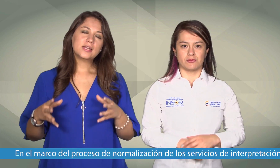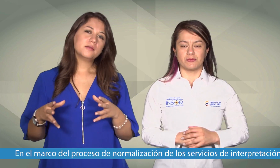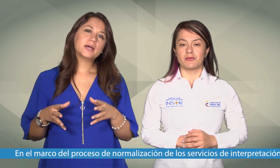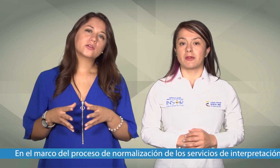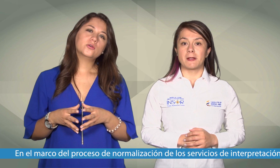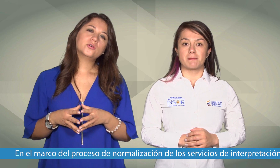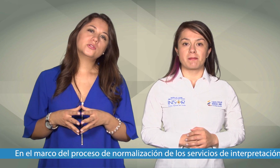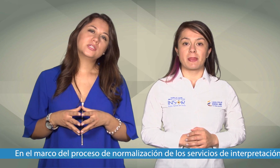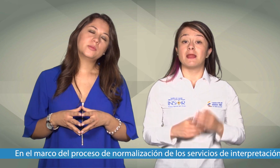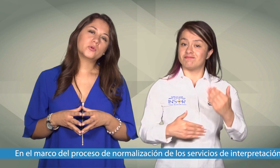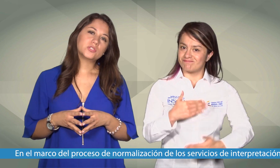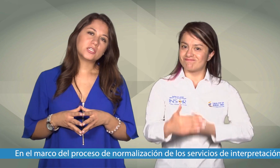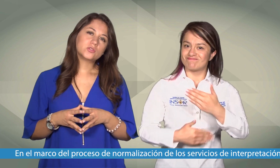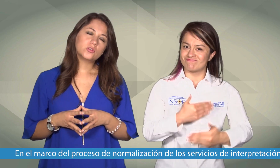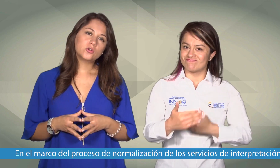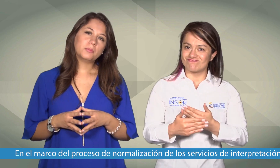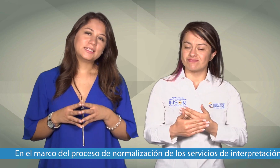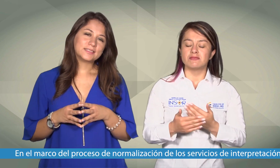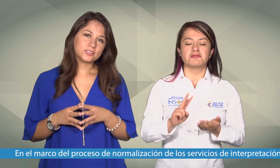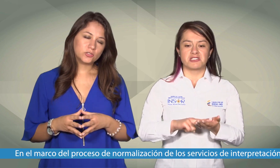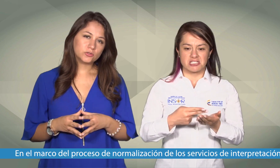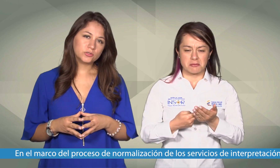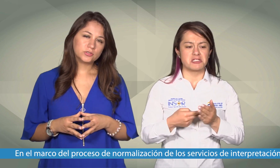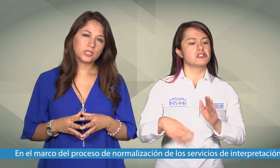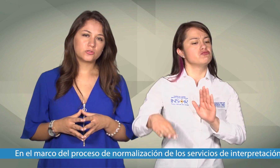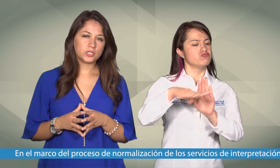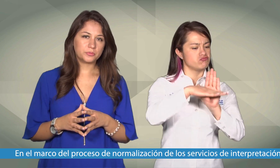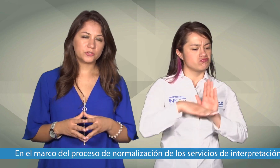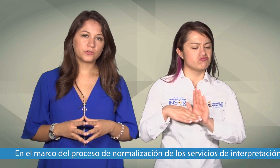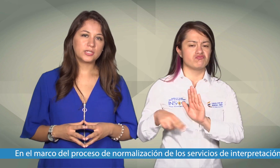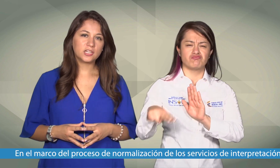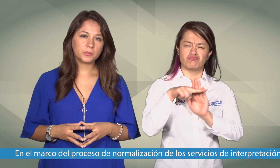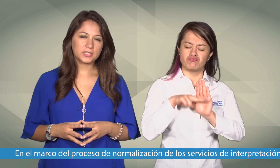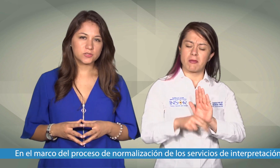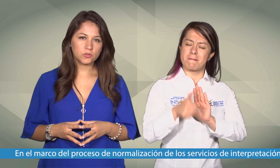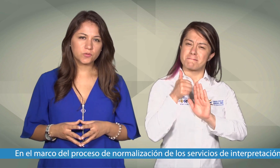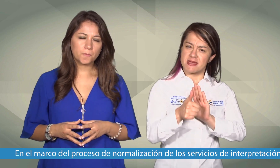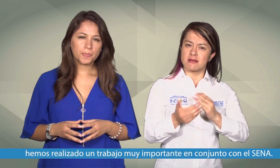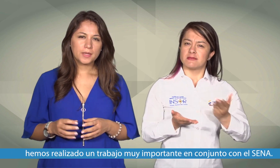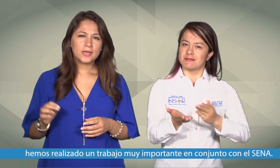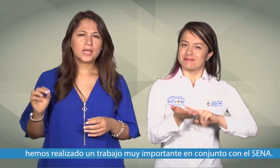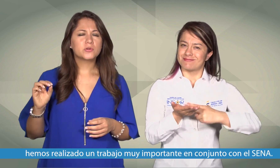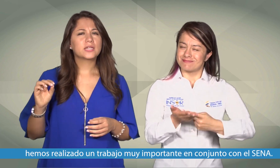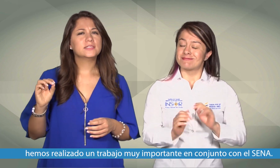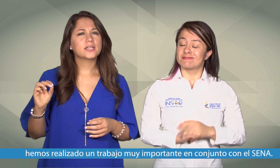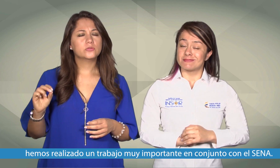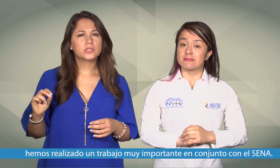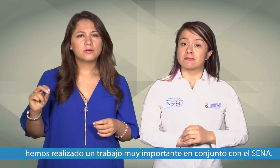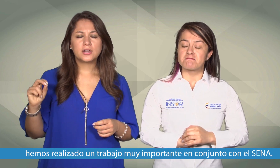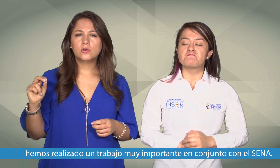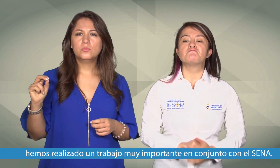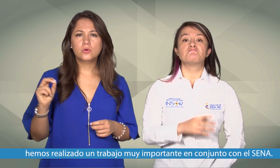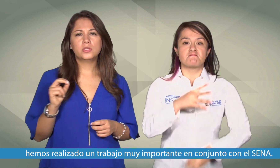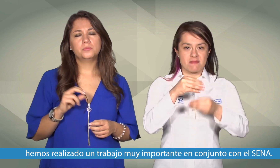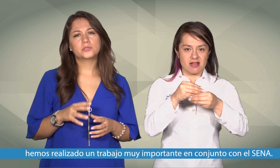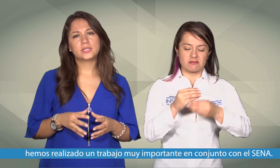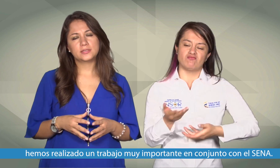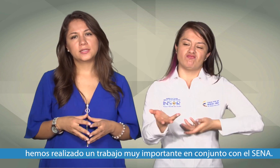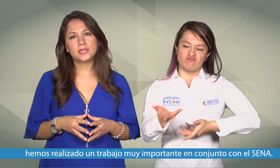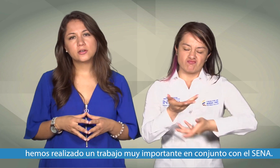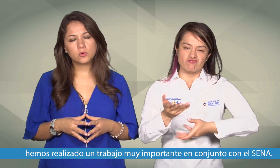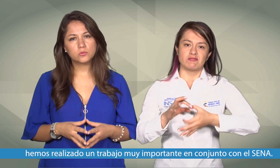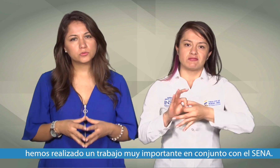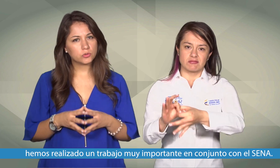En el marco del proceso de normalización de los servicios de interpretación, hemos realizado un trabajo muy